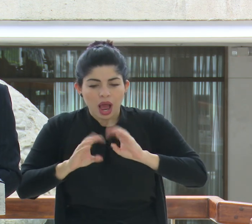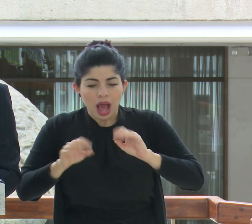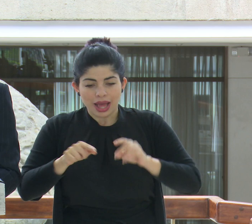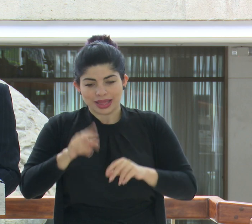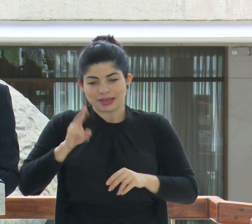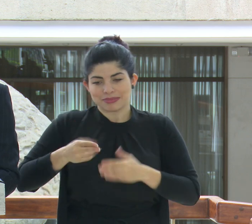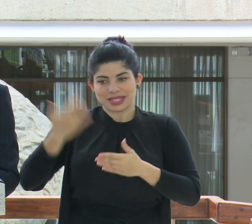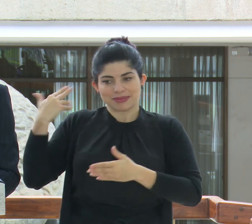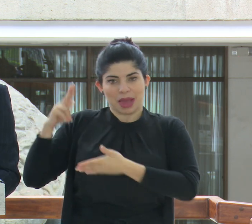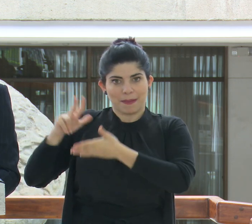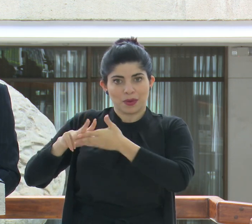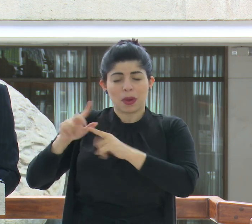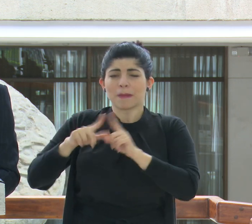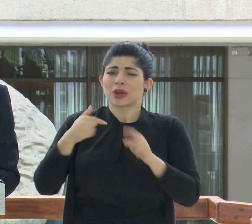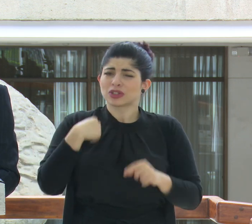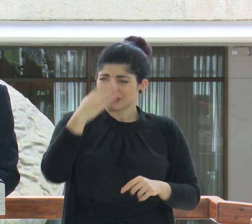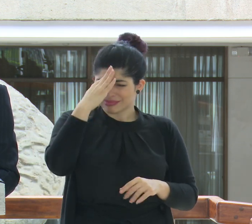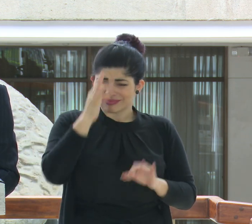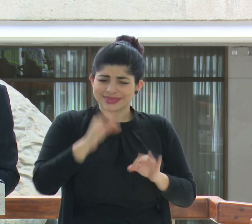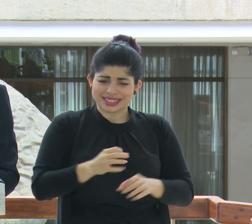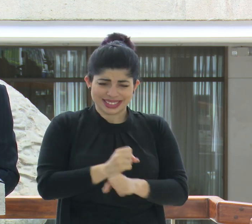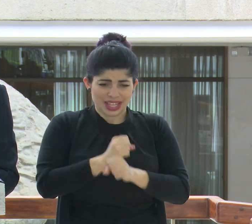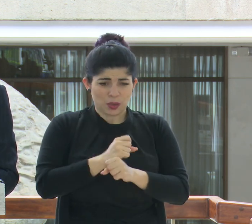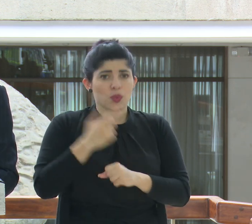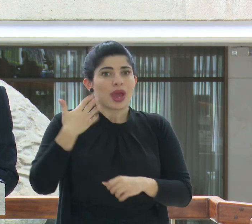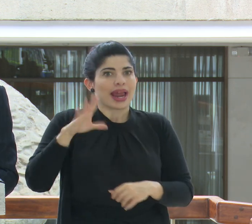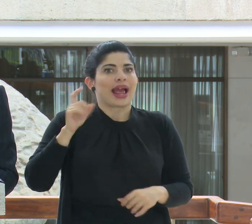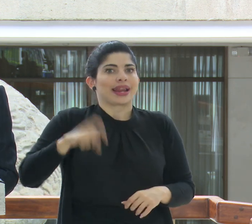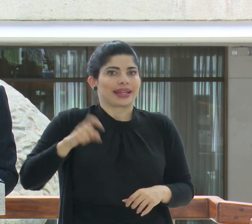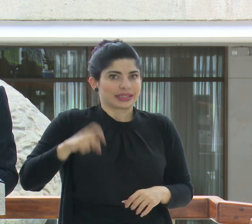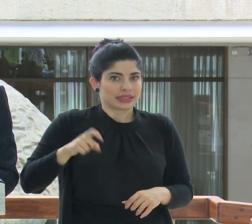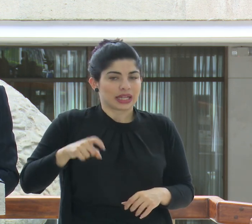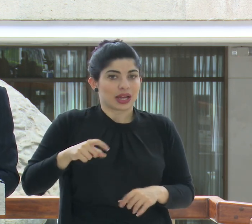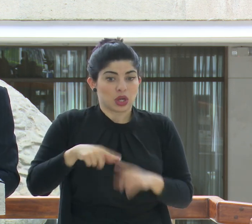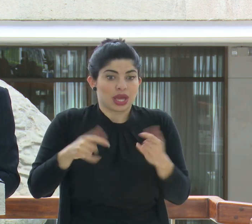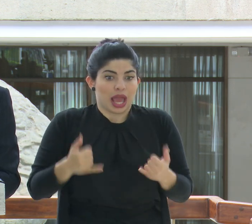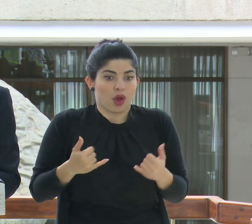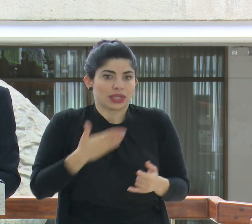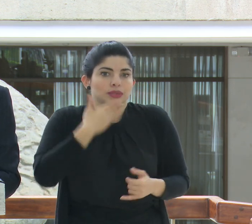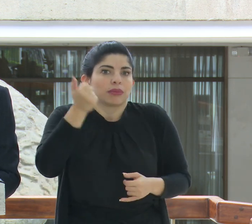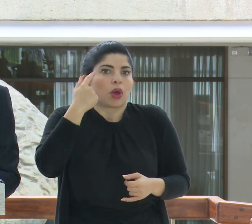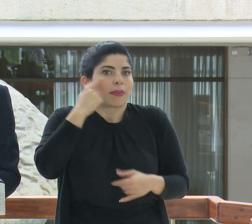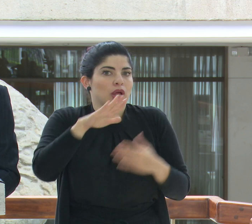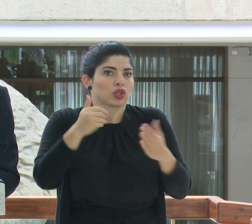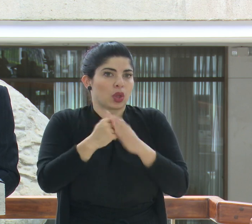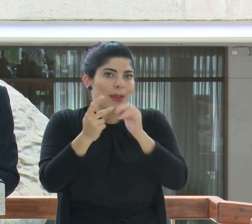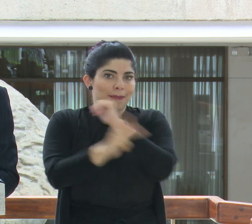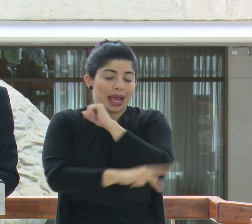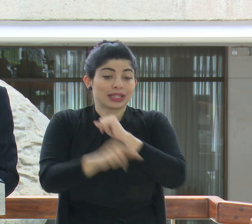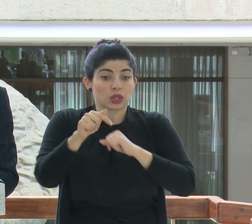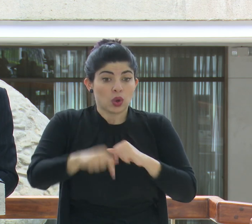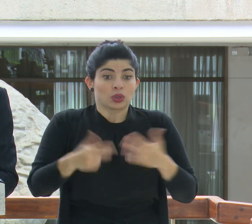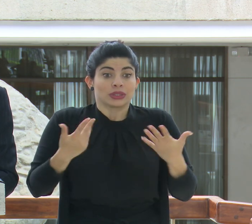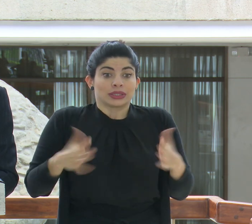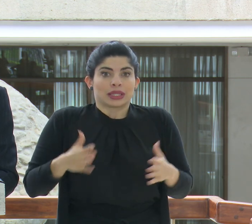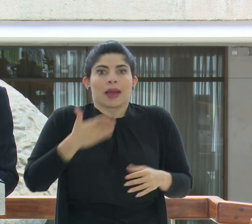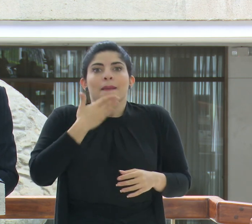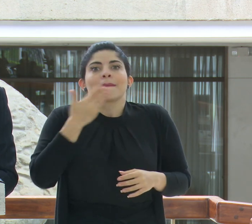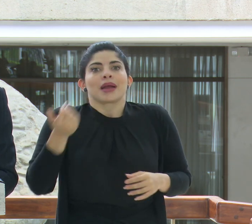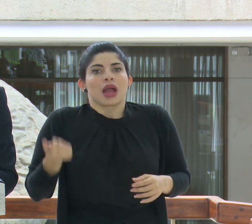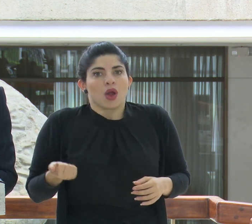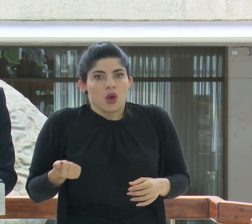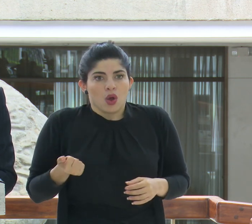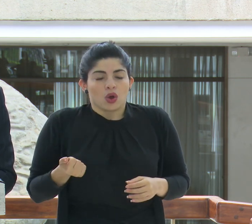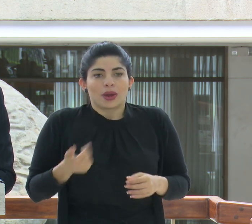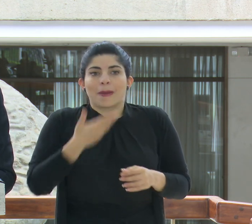la misma. Pero estoy convencido no solo de que era lo necesario, de que es lo mejor para el país. Hoy estamos mejor y